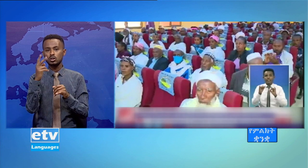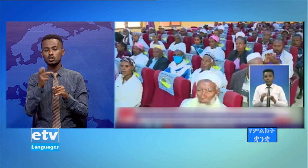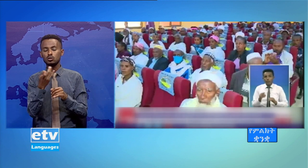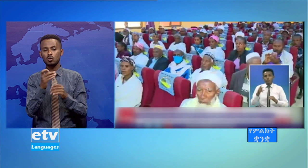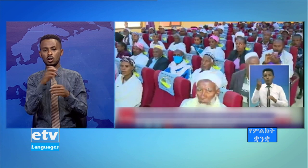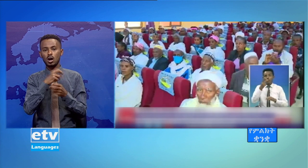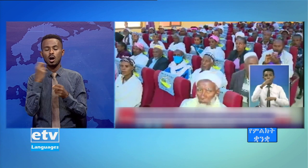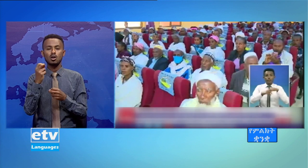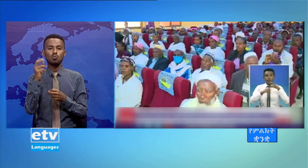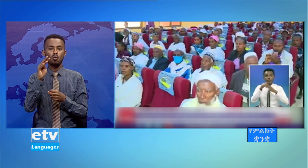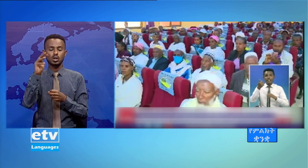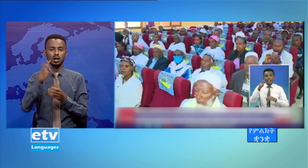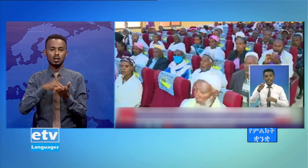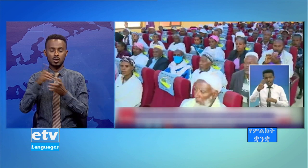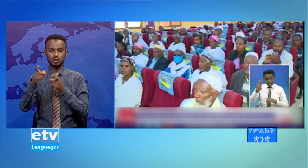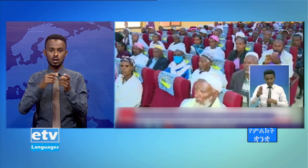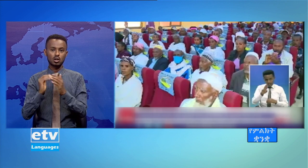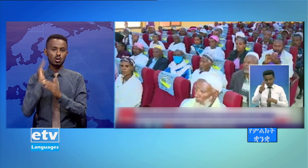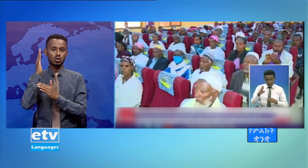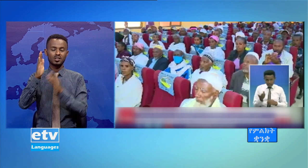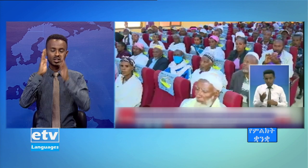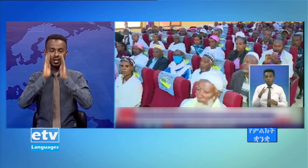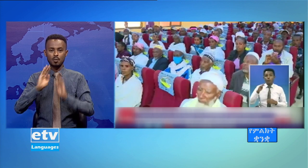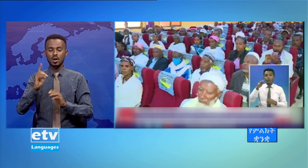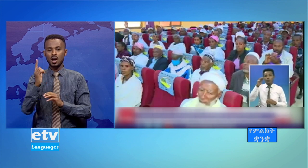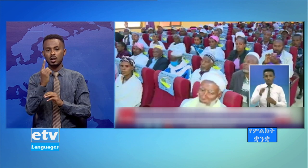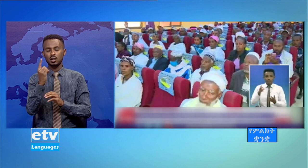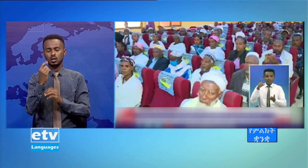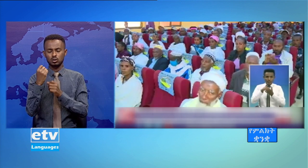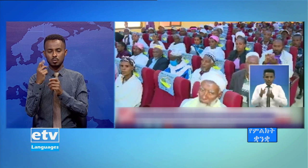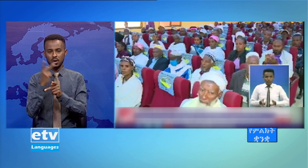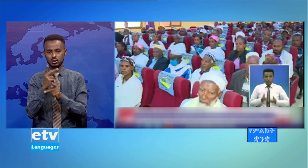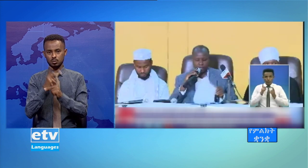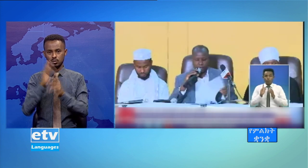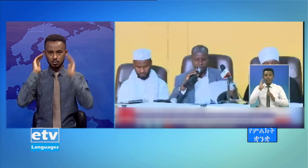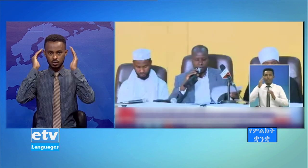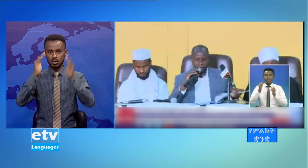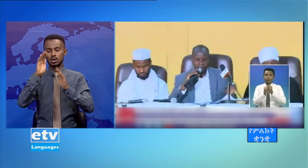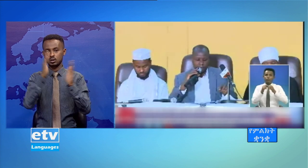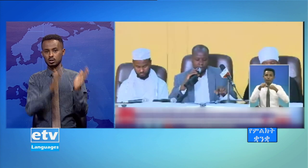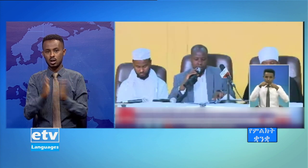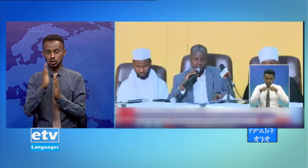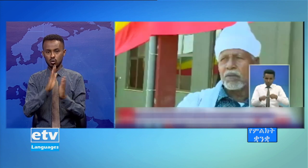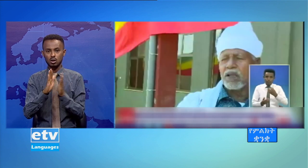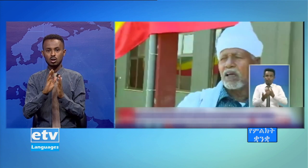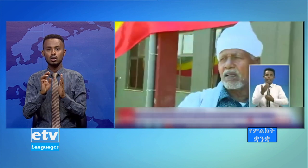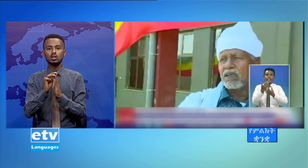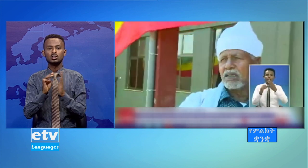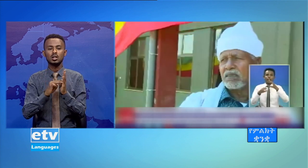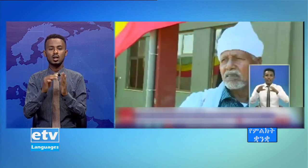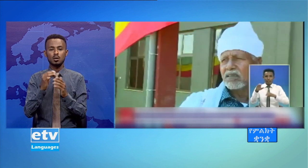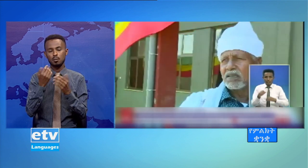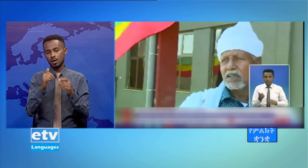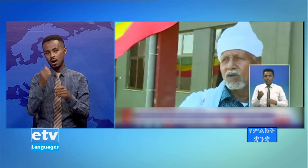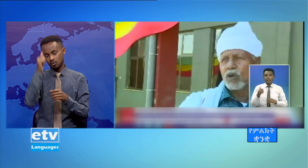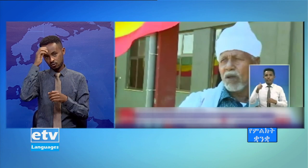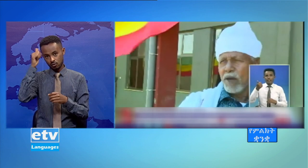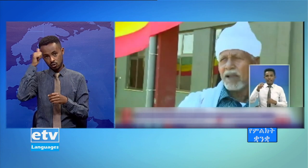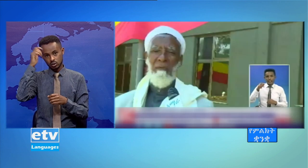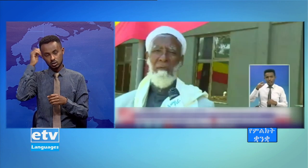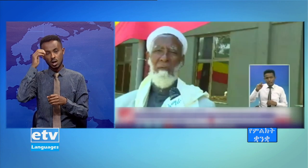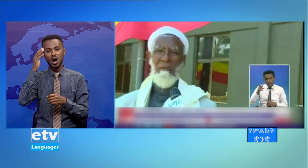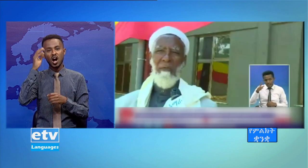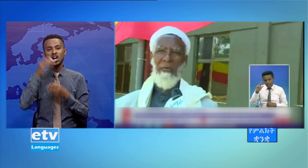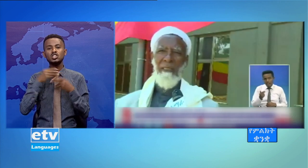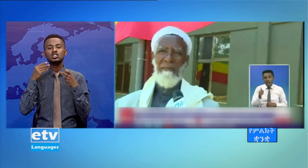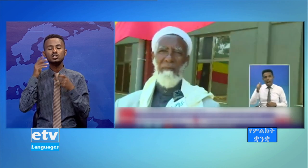የሞጣ ከተማ አስተዳደር ነዋሪዎች የወደፊት ሰላምና አንድነታቸውን የሚያስጠብቅ መድረክ አካሂደዋል። ርዕሰ ደብር አፈወርቅ መኮንንና ሐጂ እንድሪስ